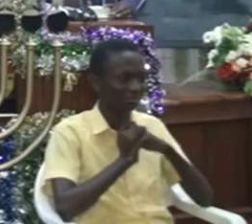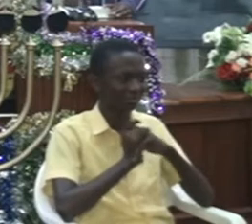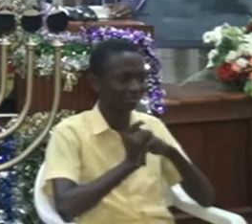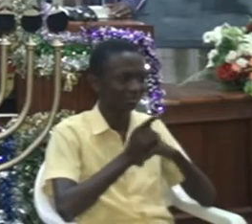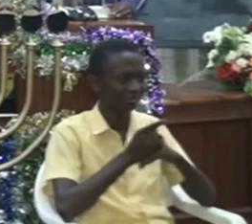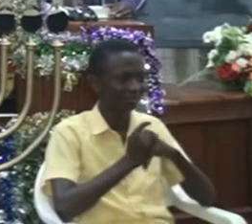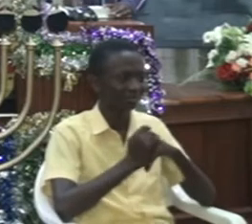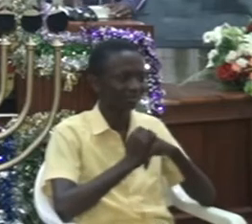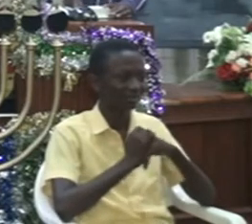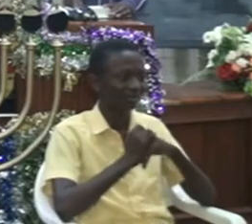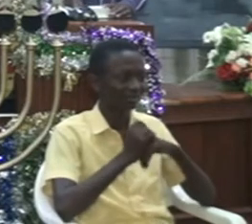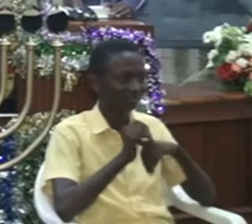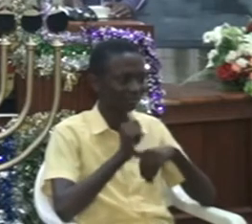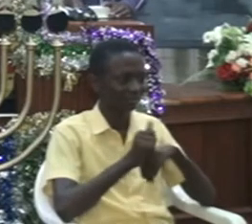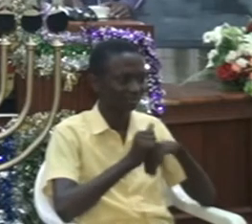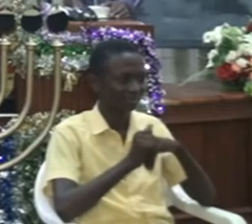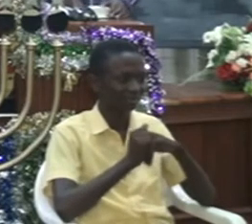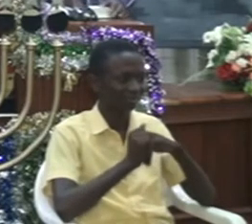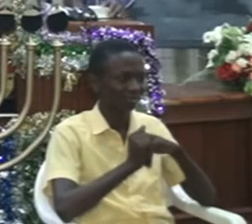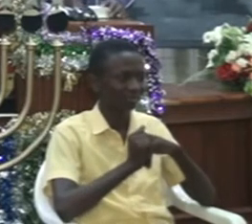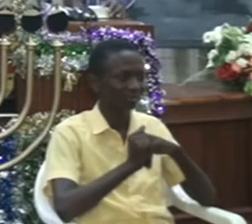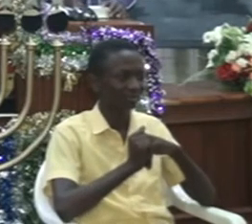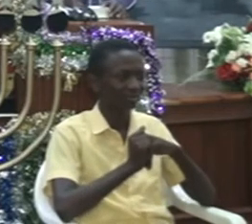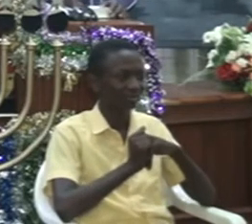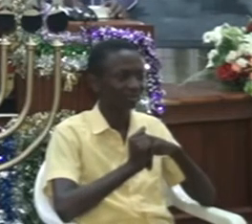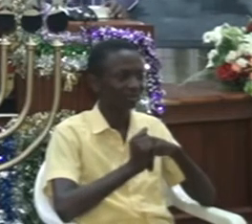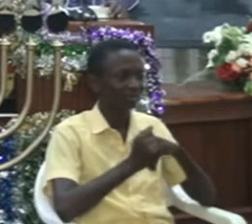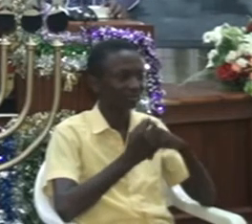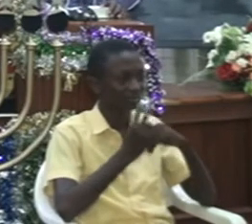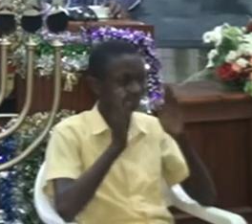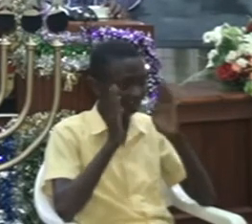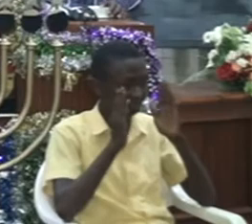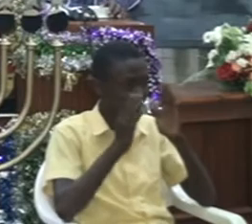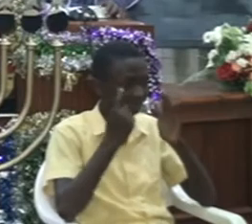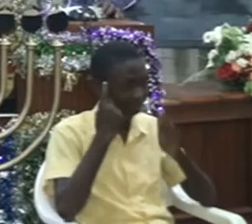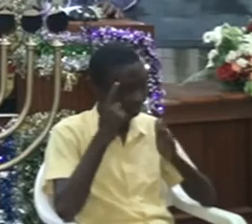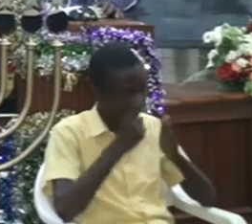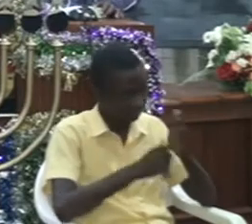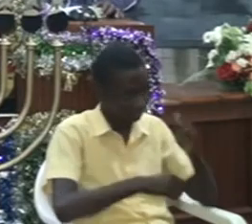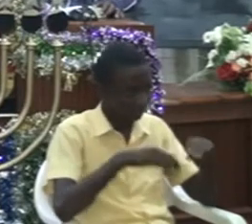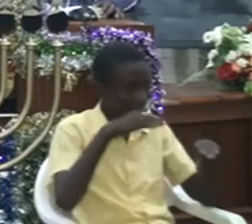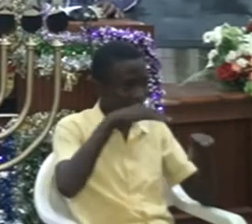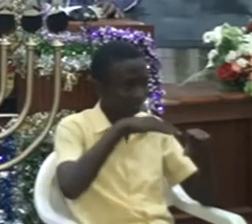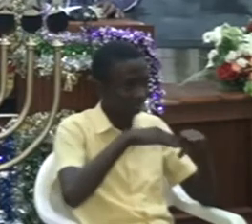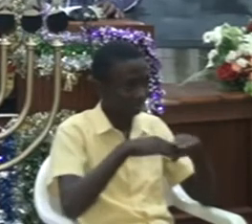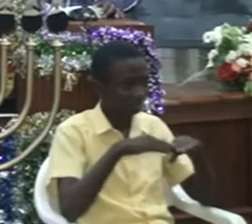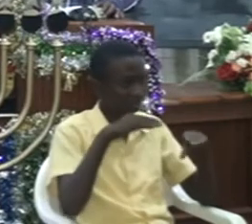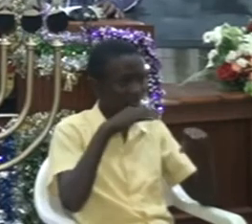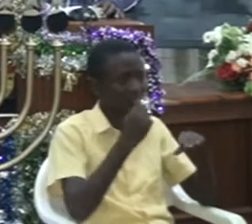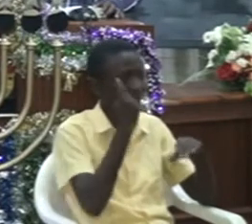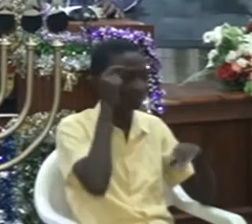yake katika mtu wa ndani. Pourquoi? Kwa nini? En